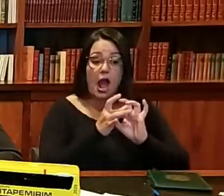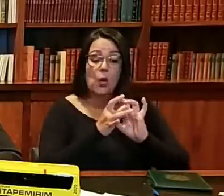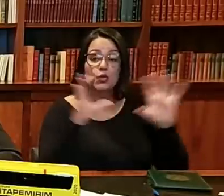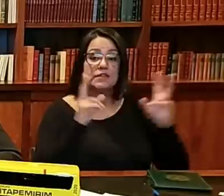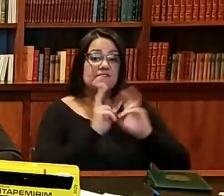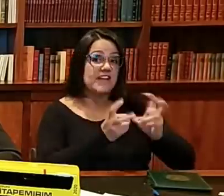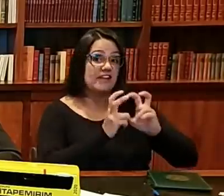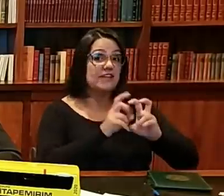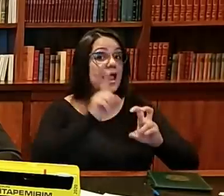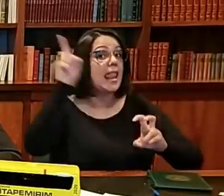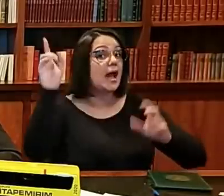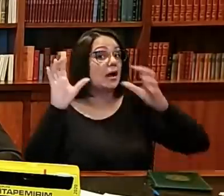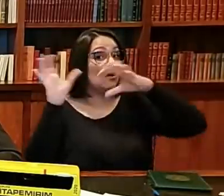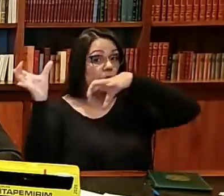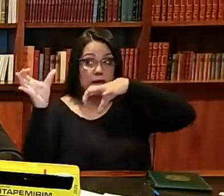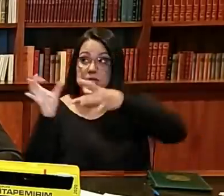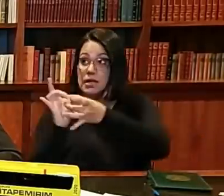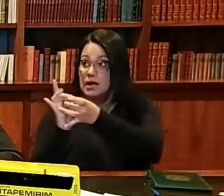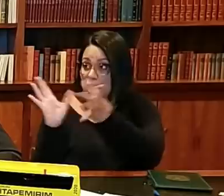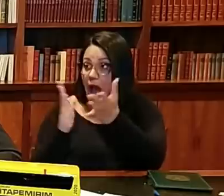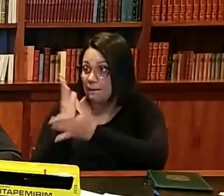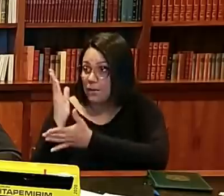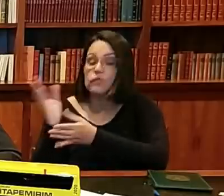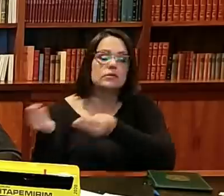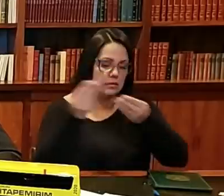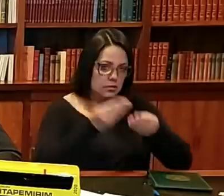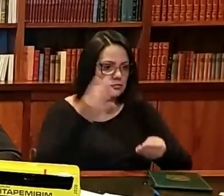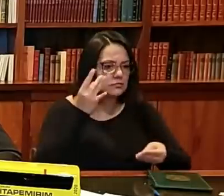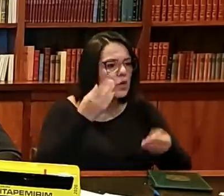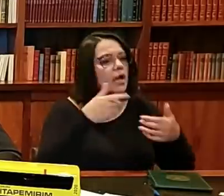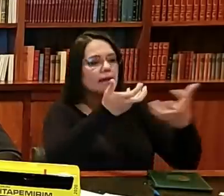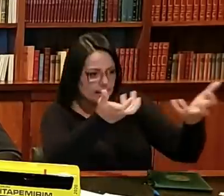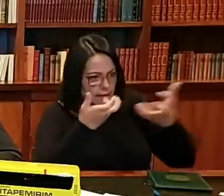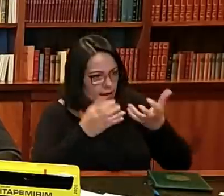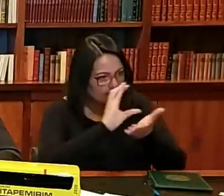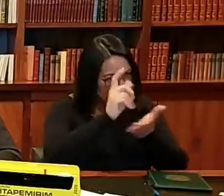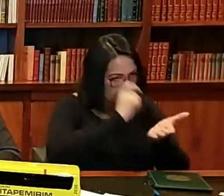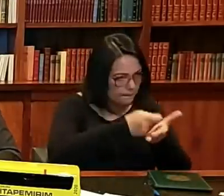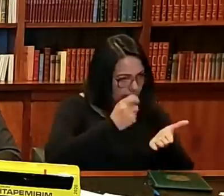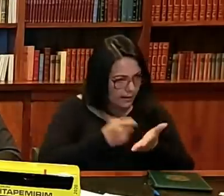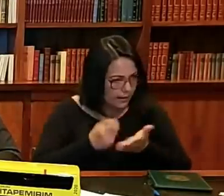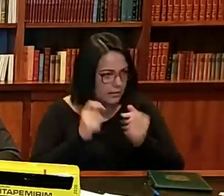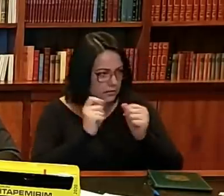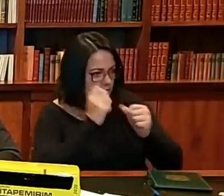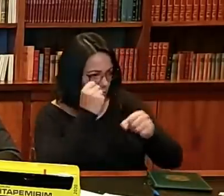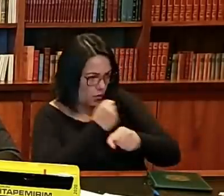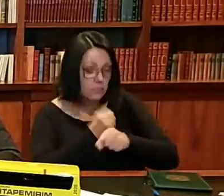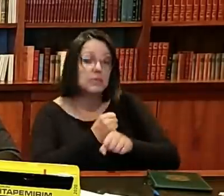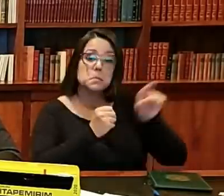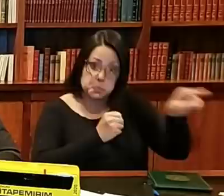aprovado no Congresso. Ah, tá. Ele vai dar para nós essa dimensão exata, porque aí qualquer investidor que queira tomar um risco ferroviário vai poder